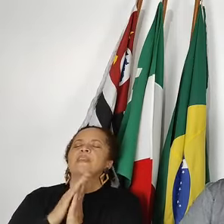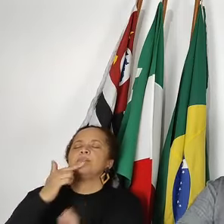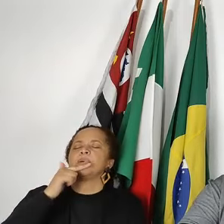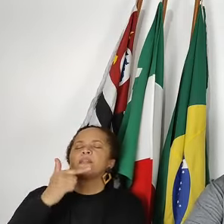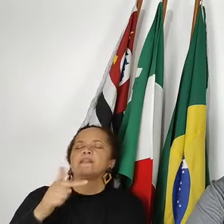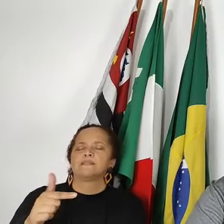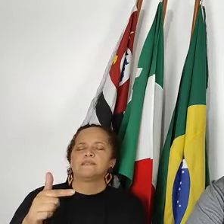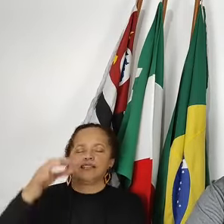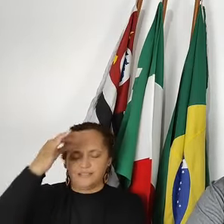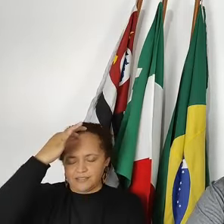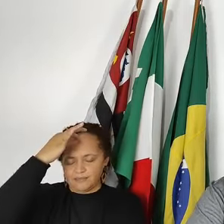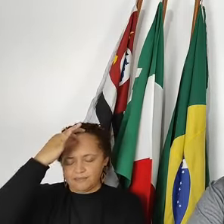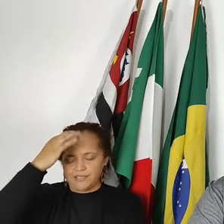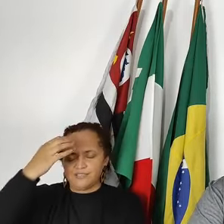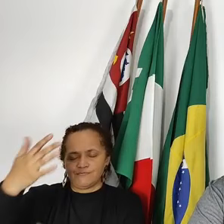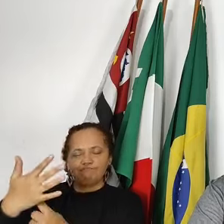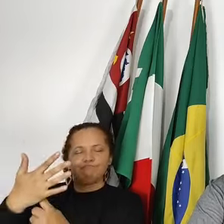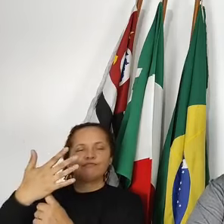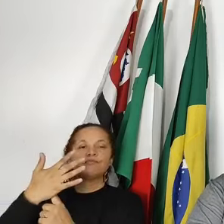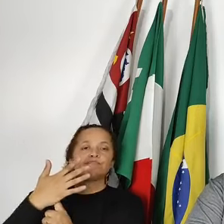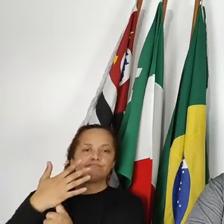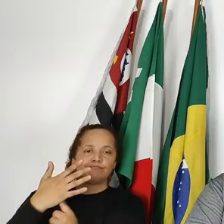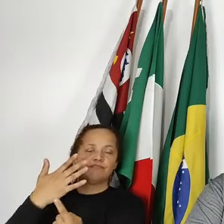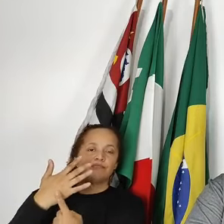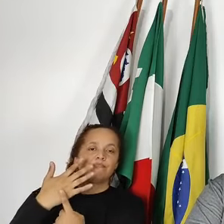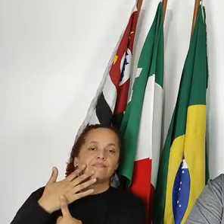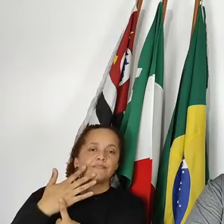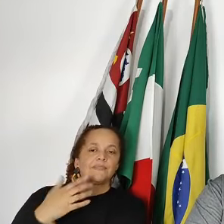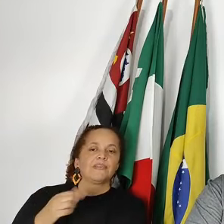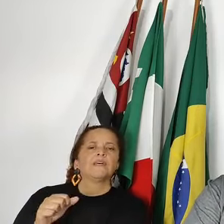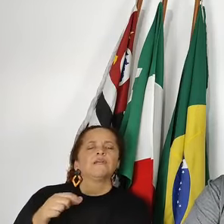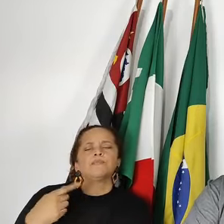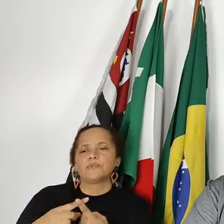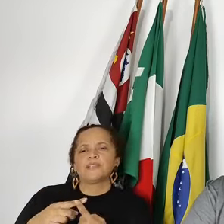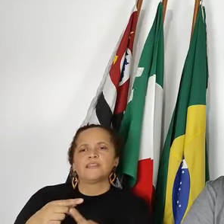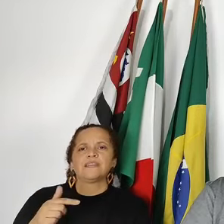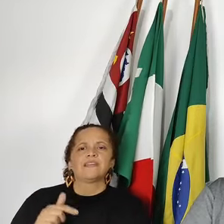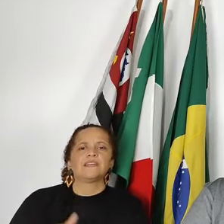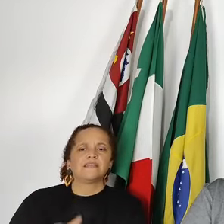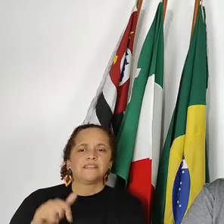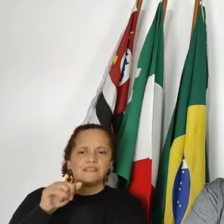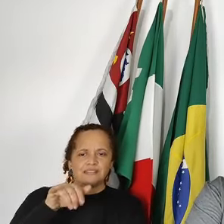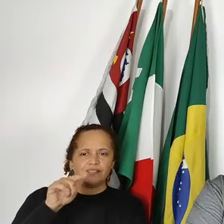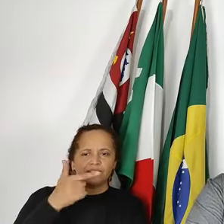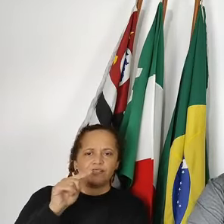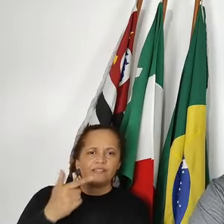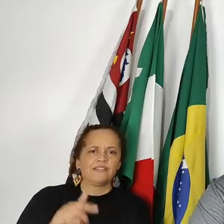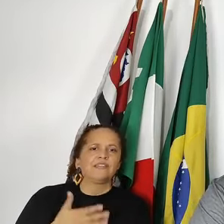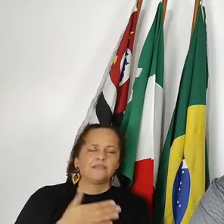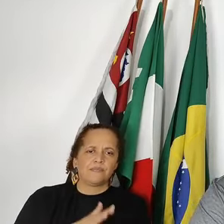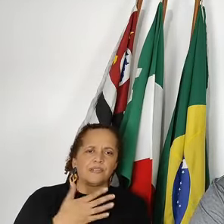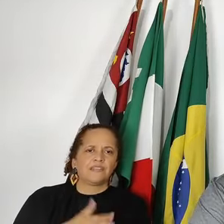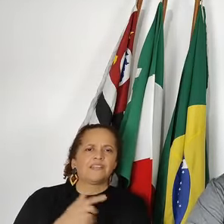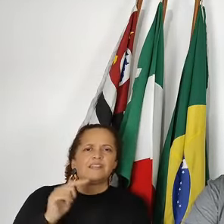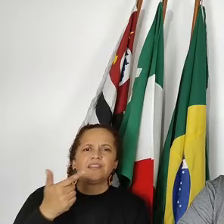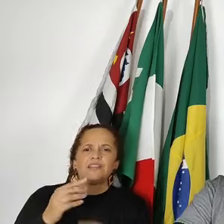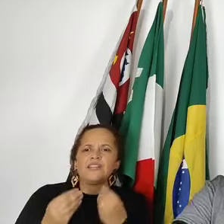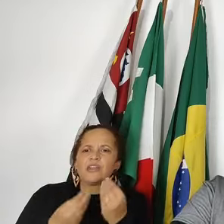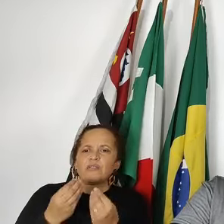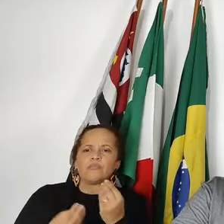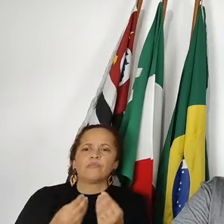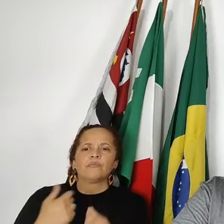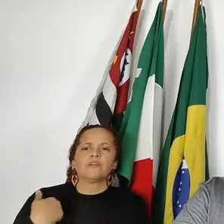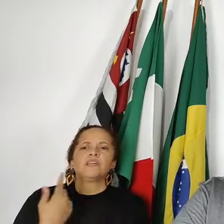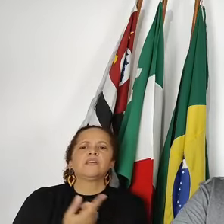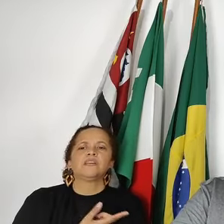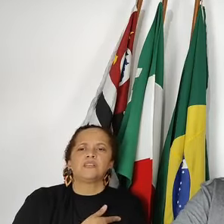ajudar, porque sem essas práticas, irmãos, não tem saída, infelizmente nós pereceremos. Por isso nós